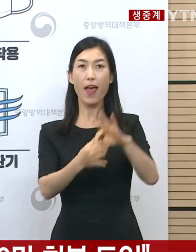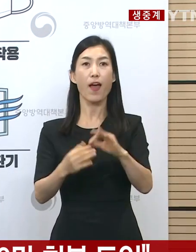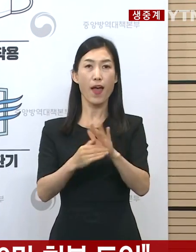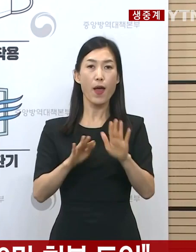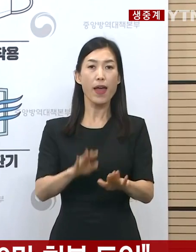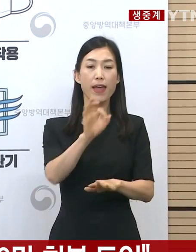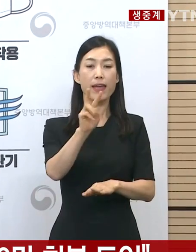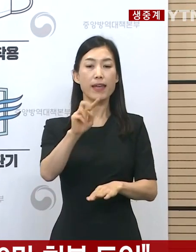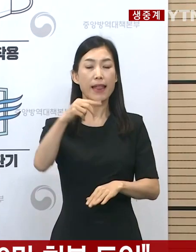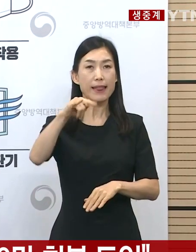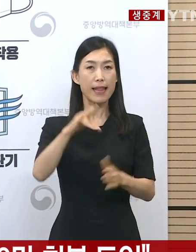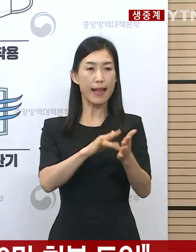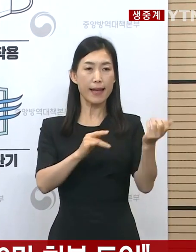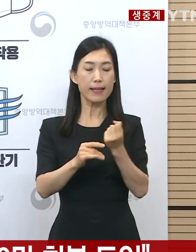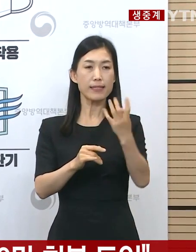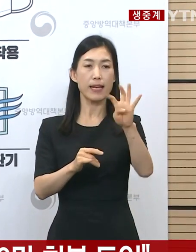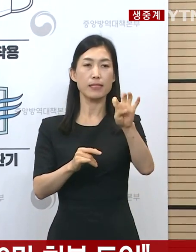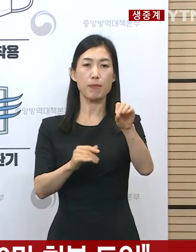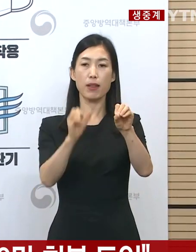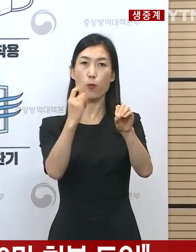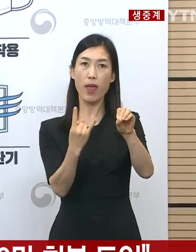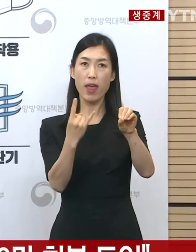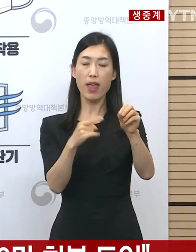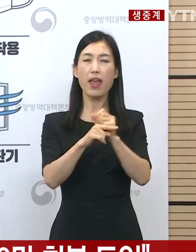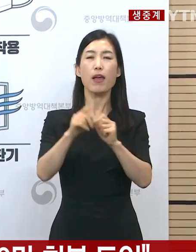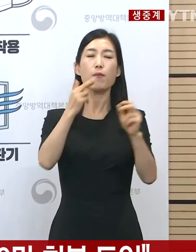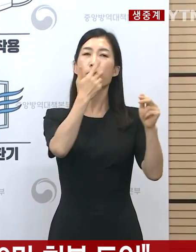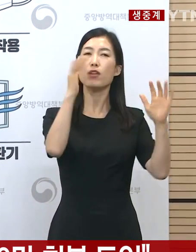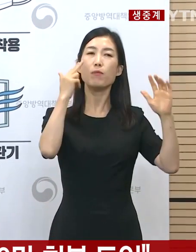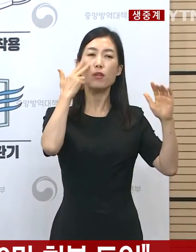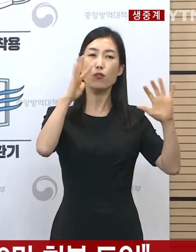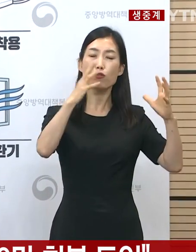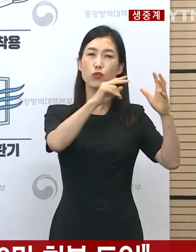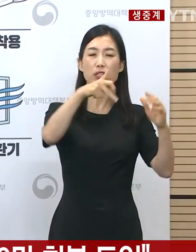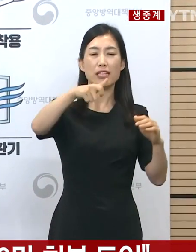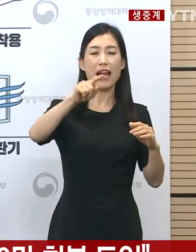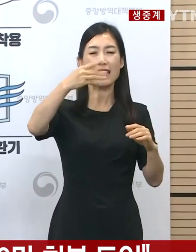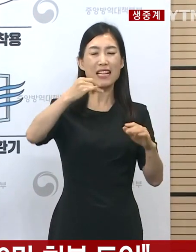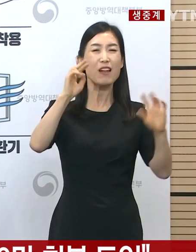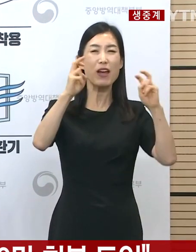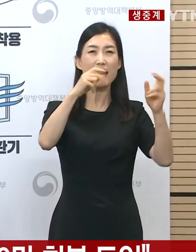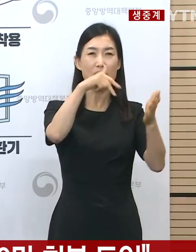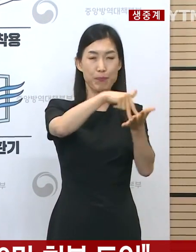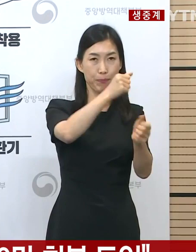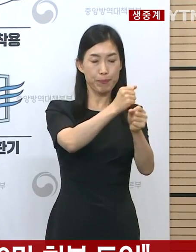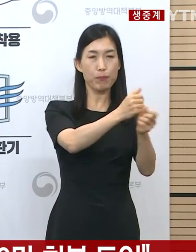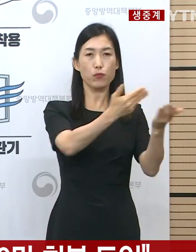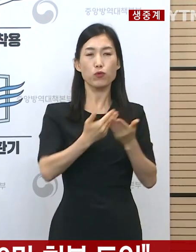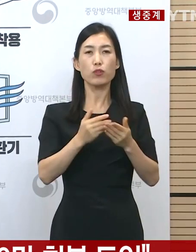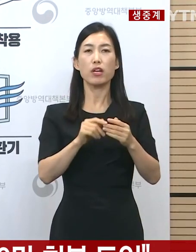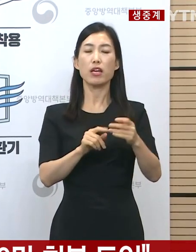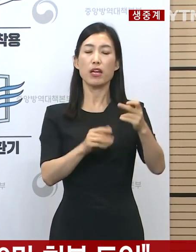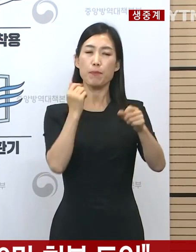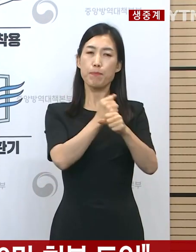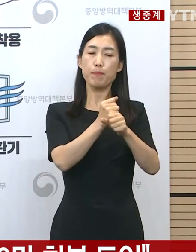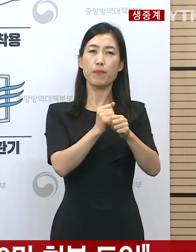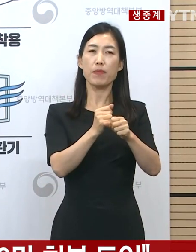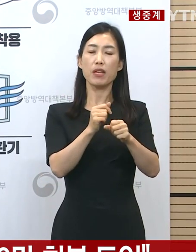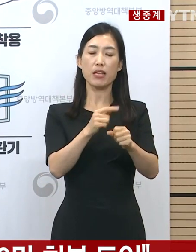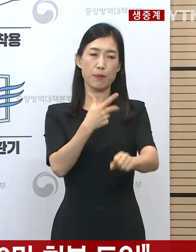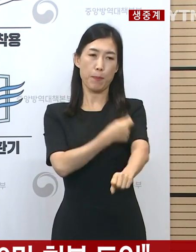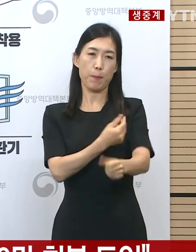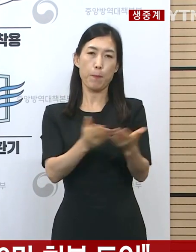백신 40만 회분은 모두 카탈란트사의 제품으로 유효기간은 12월 중순 또는